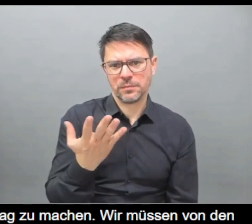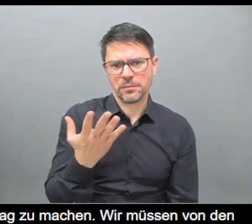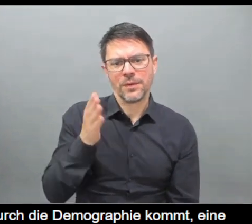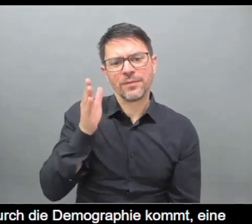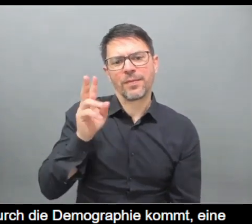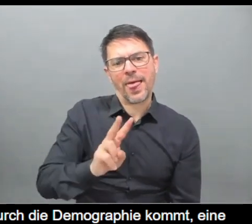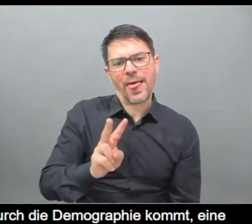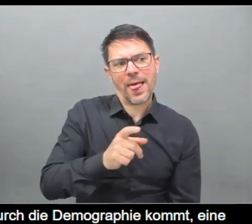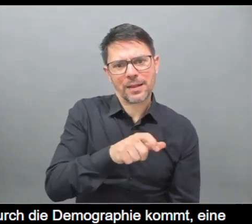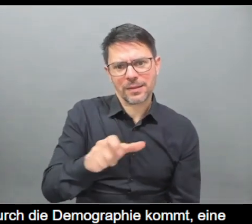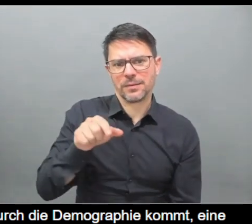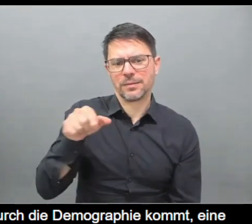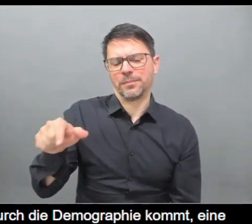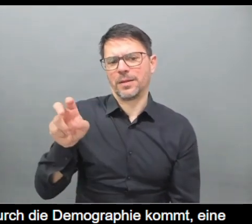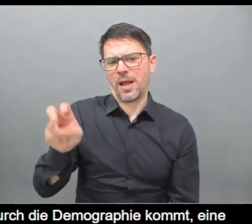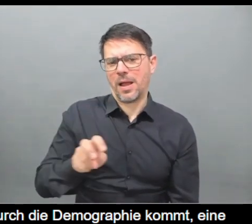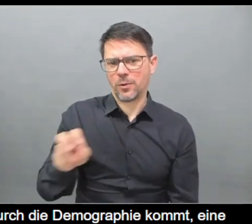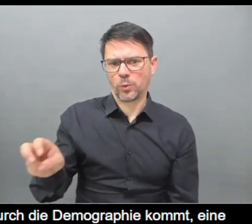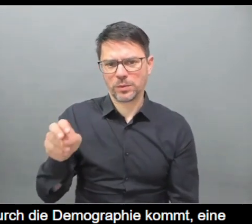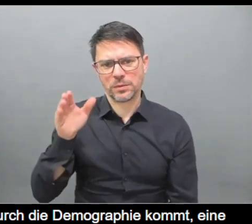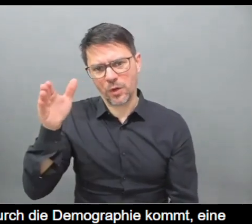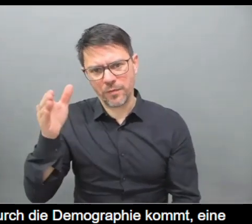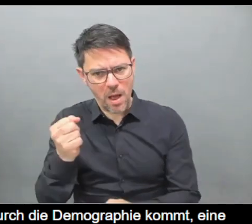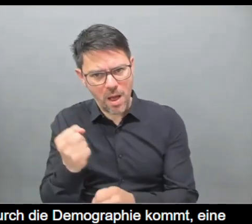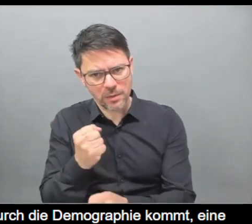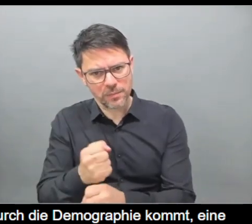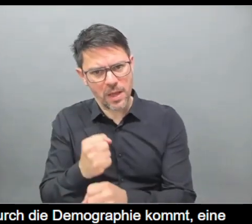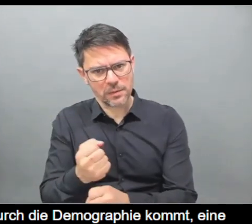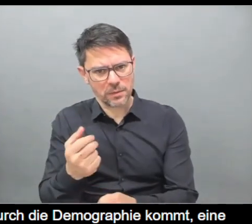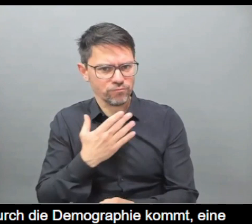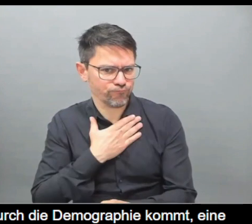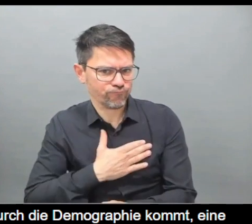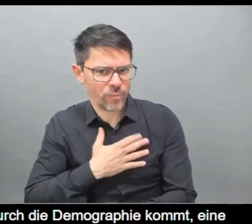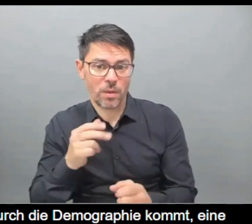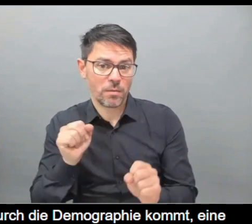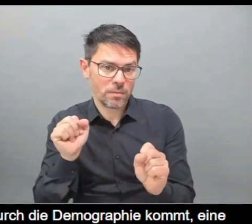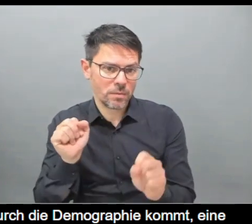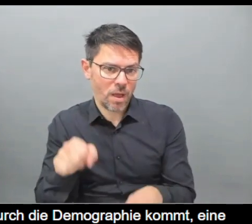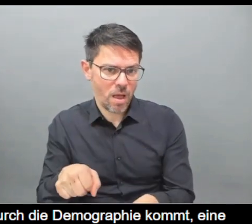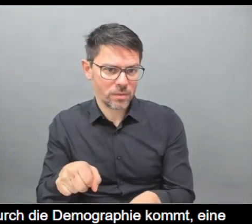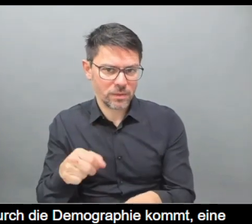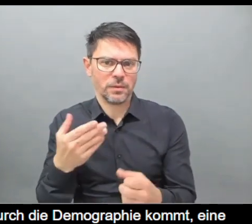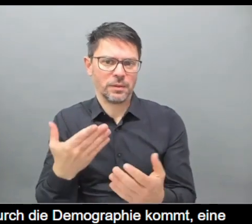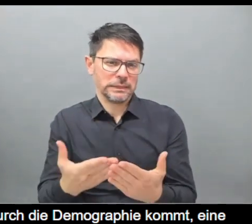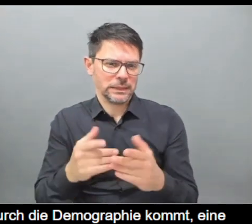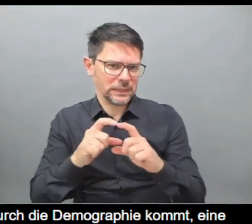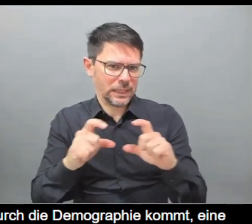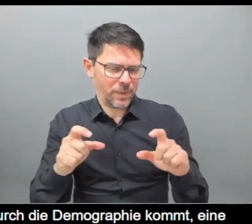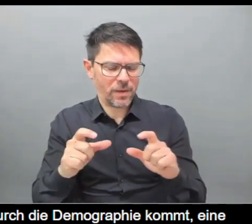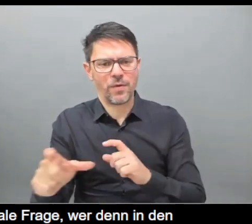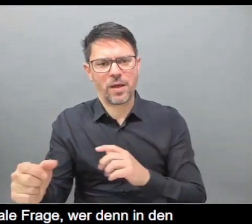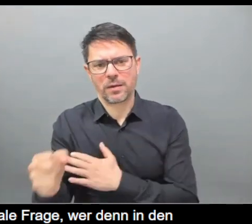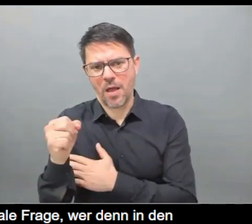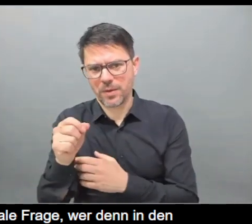Und darauf muss dann auch die Finanzierung folgen. Nicht umgekehrt, weil ansonsten würde man was planen, nur aus rein finanzieller